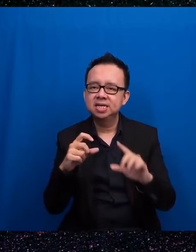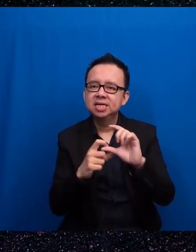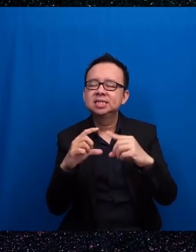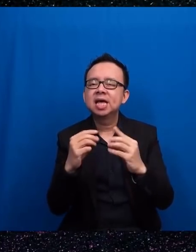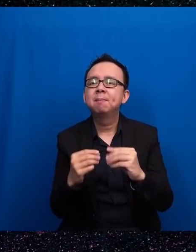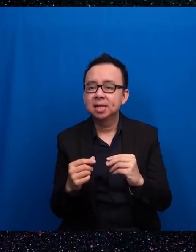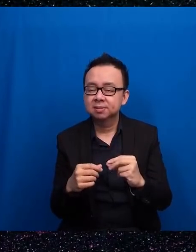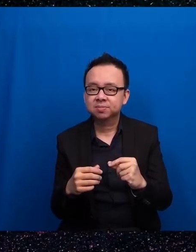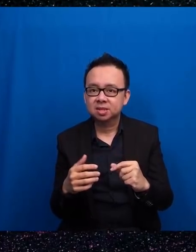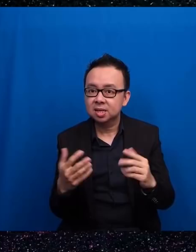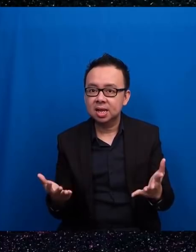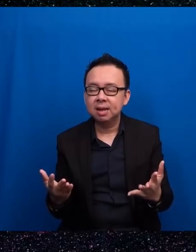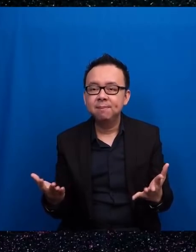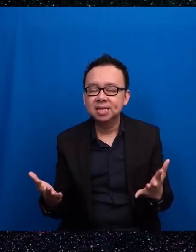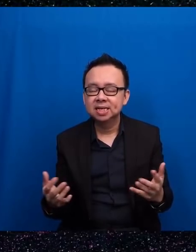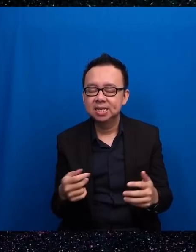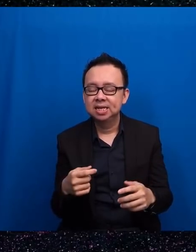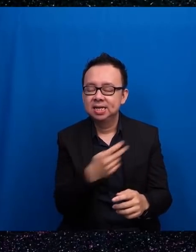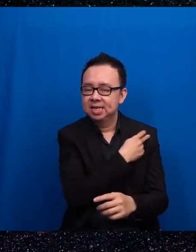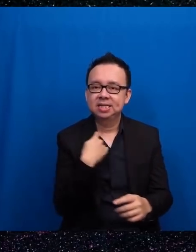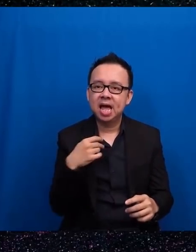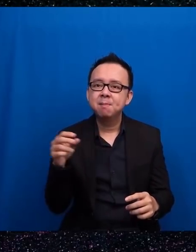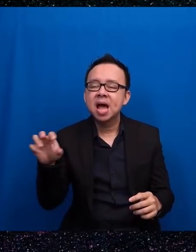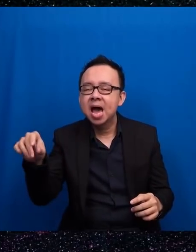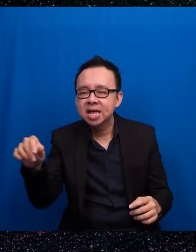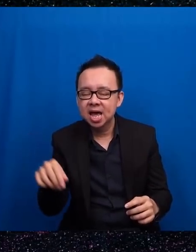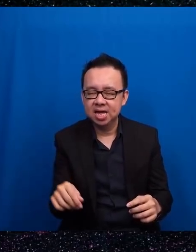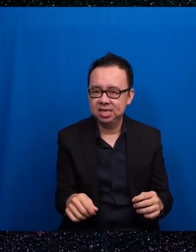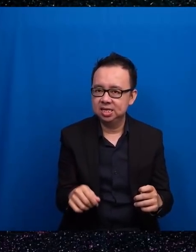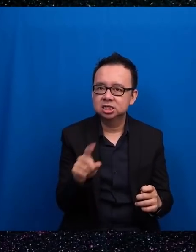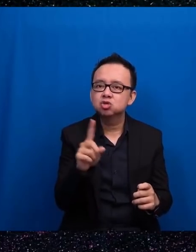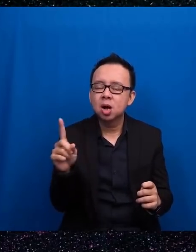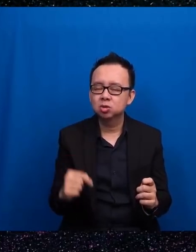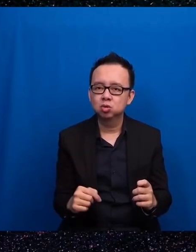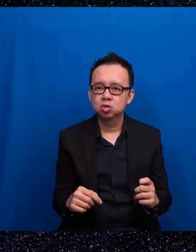kita akan menghargai perkara-perkara biasa. Bukan Tuhan